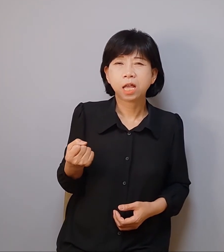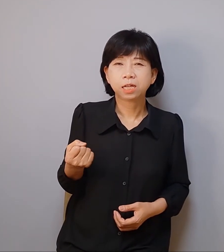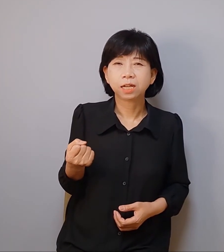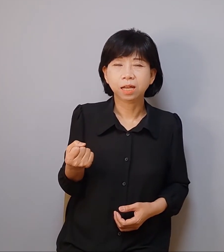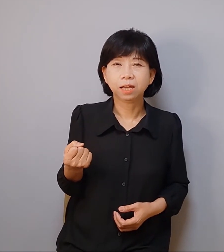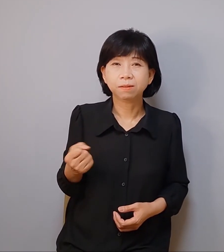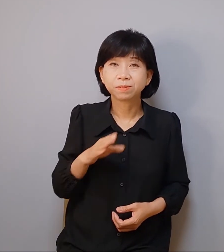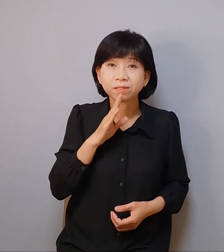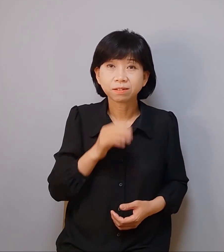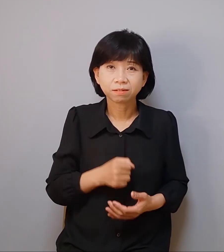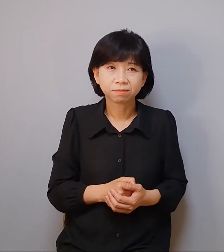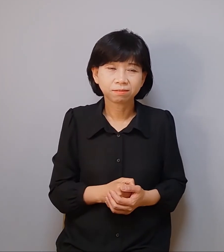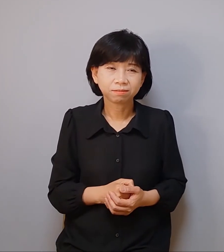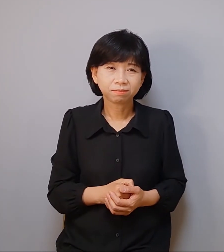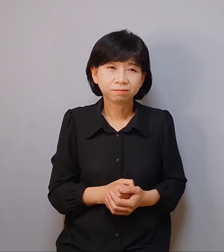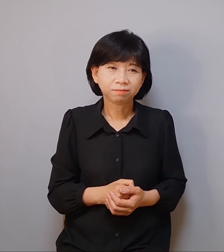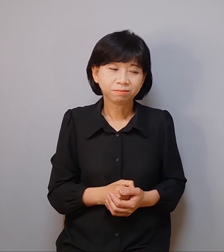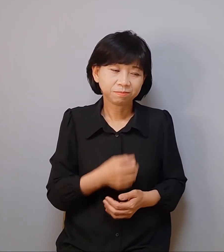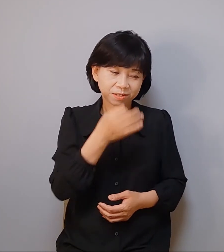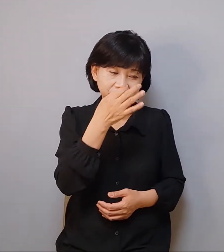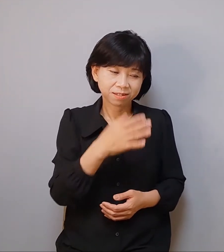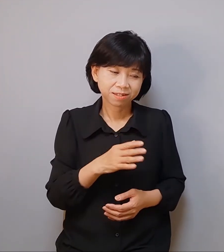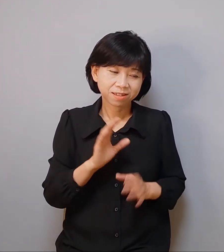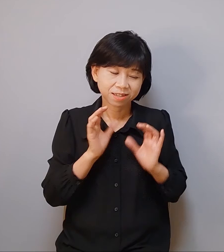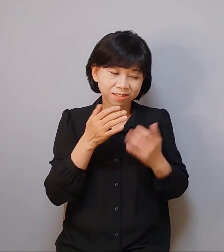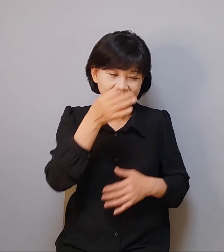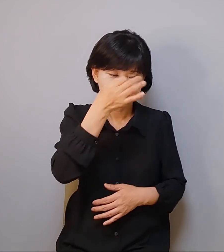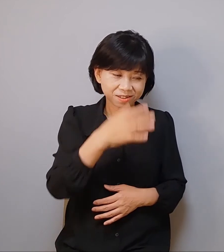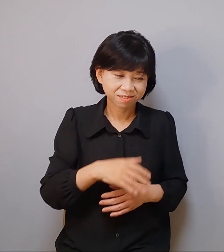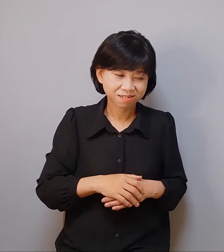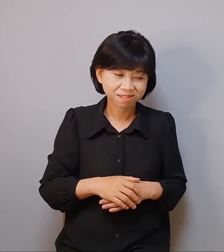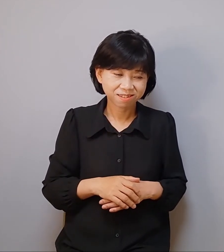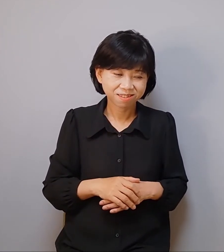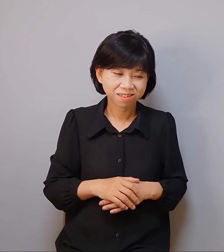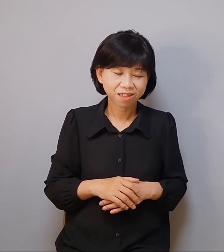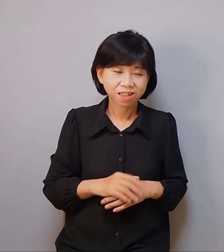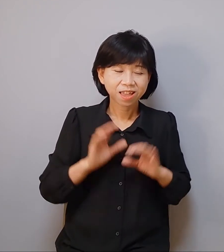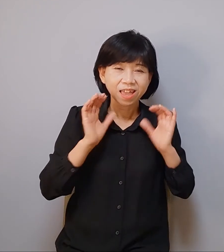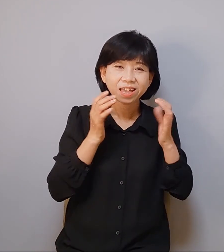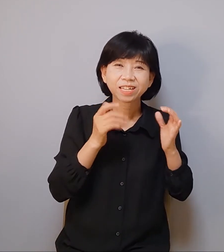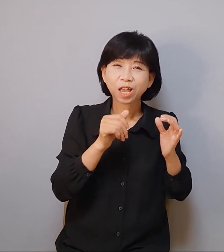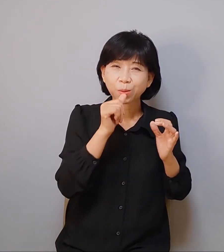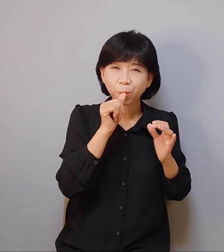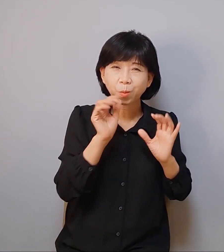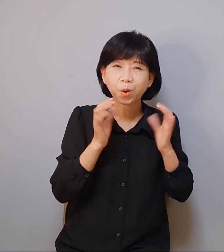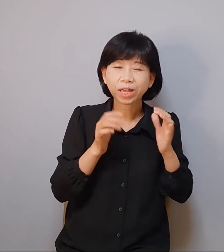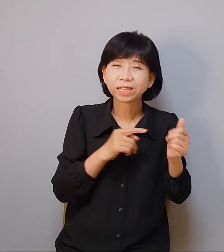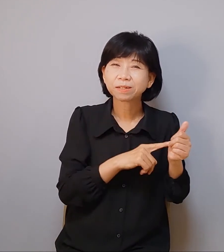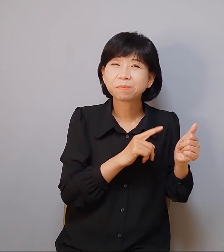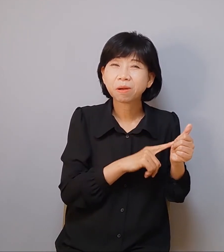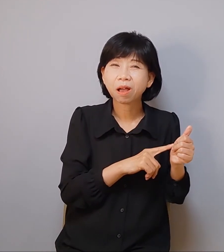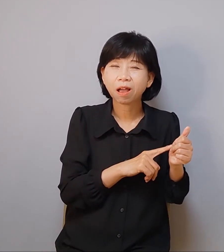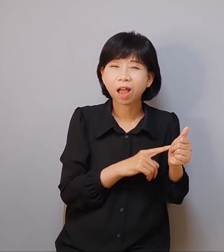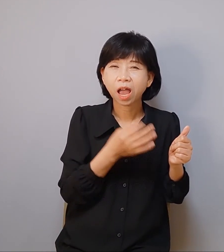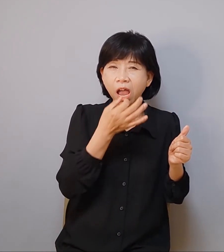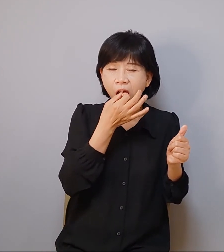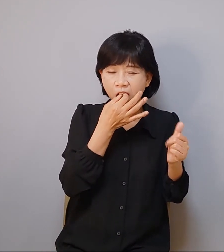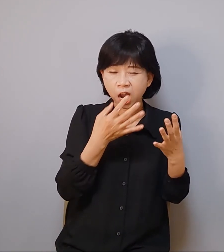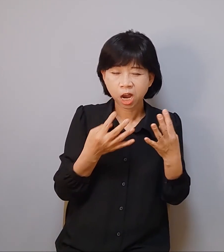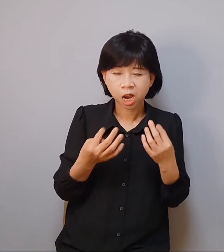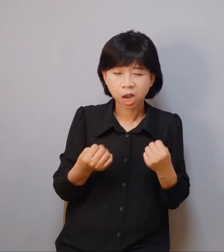애들한테 하기엔 좀 미안한 말이지만 너무 이기적이에요. 다 짓거래요. 여러분,